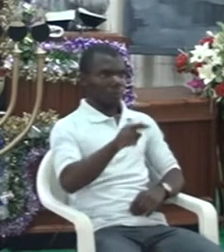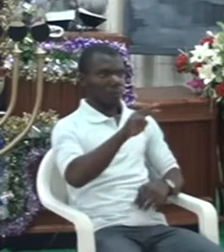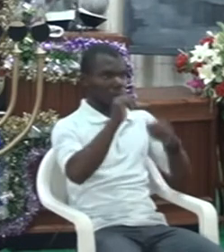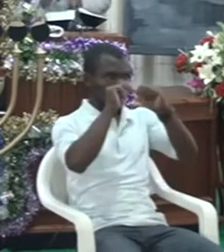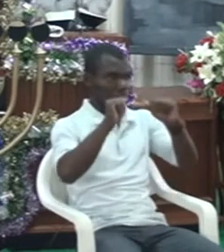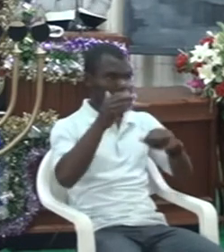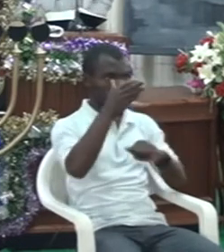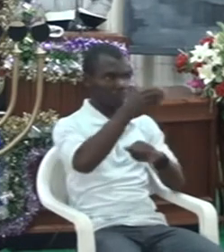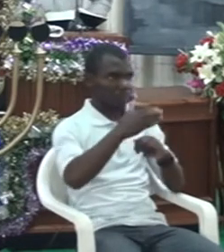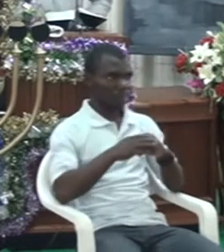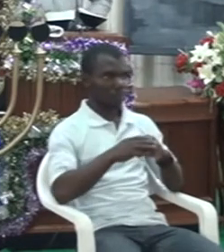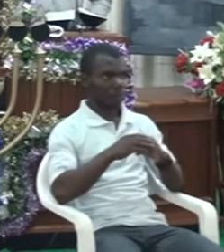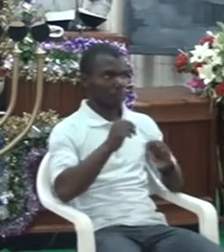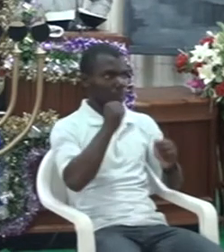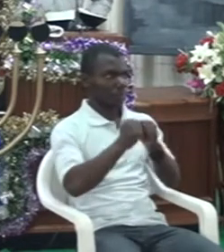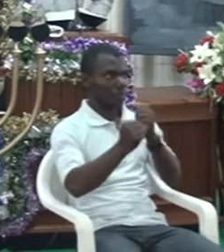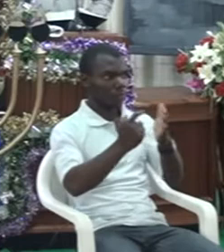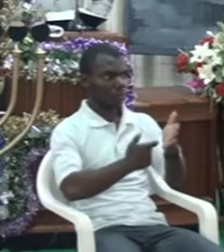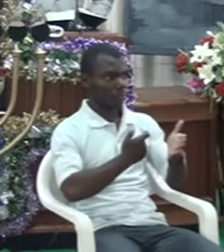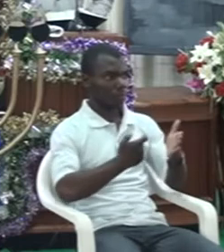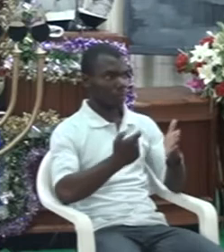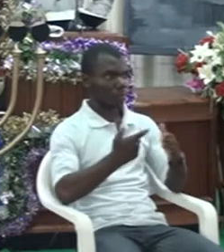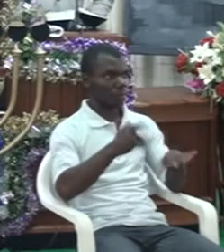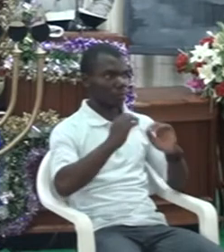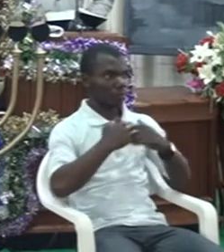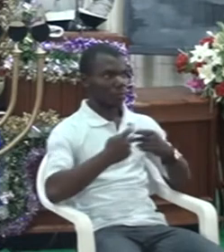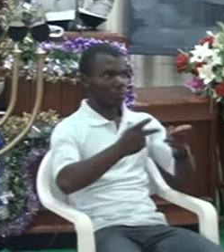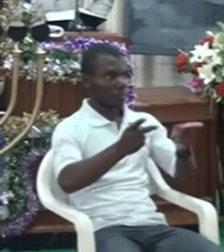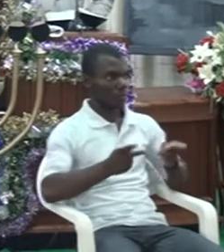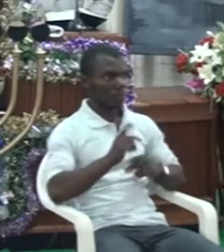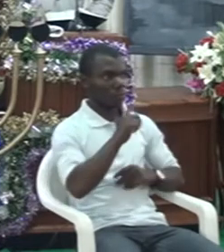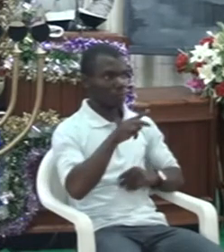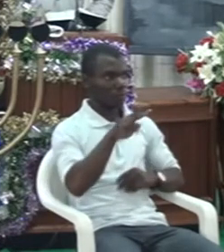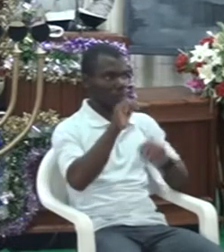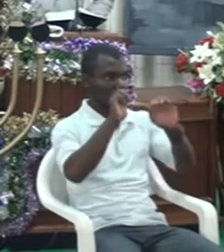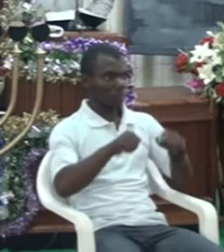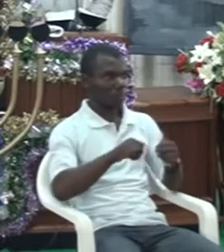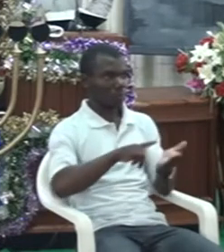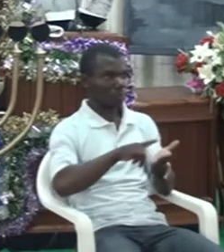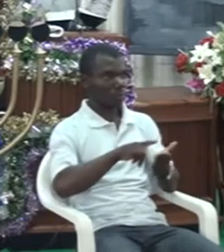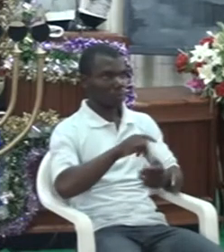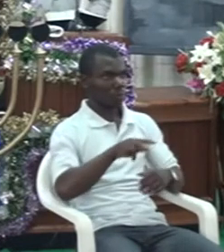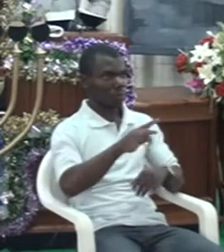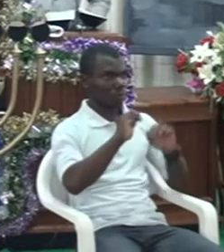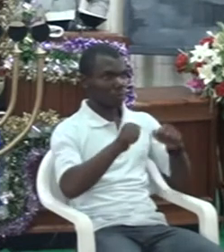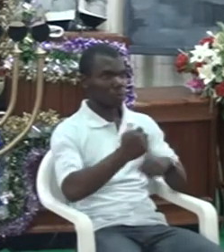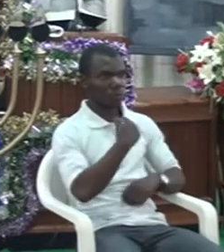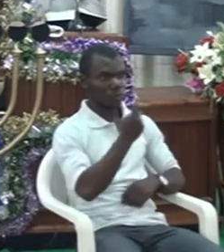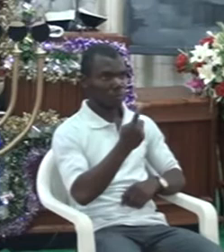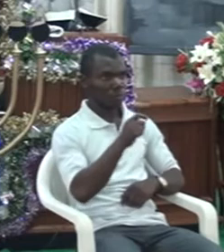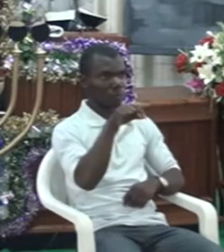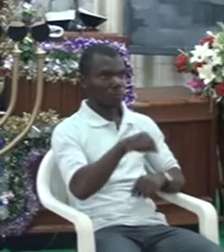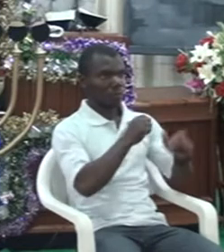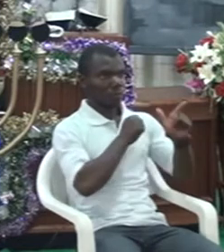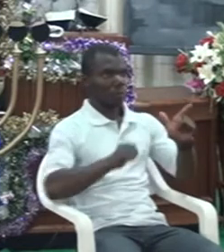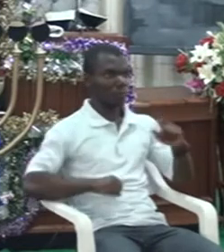je vous bénirai. Kila mara kukufasi kwenye unaweza unaweza sema Bwana